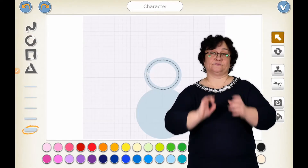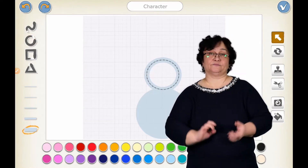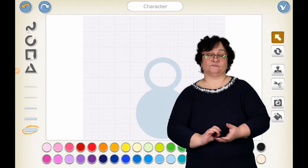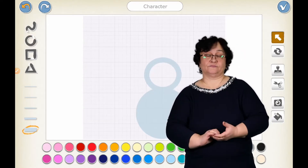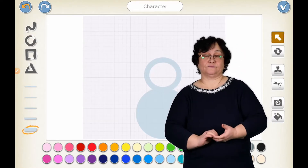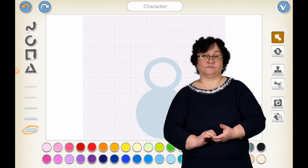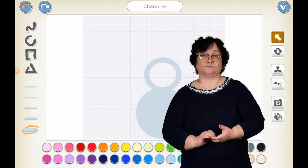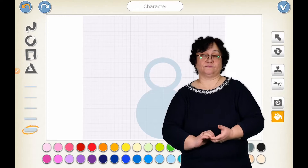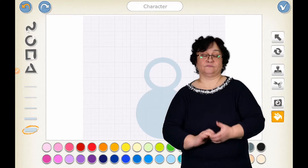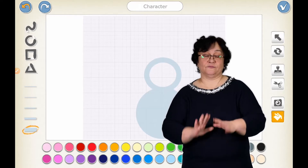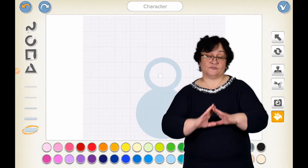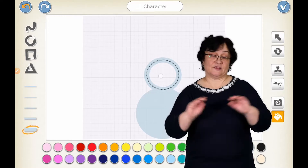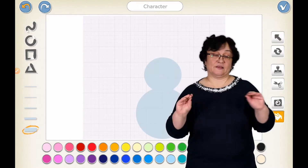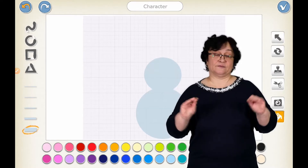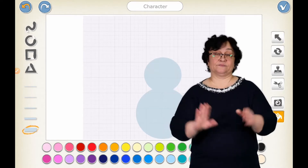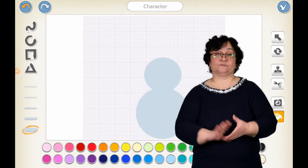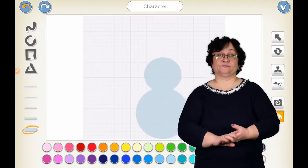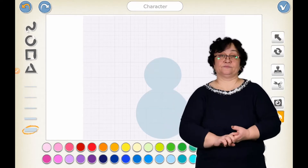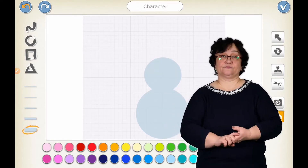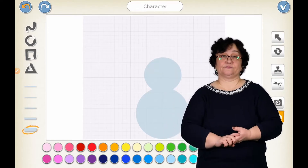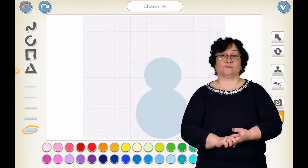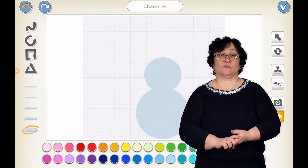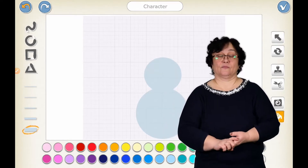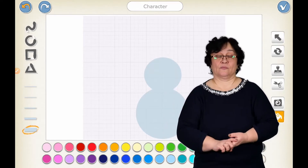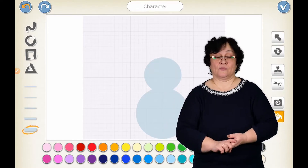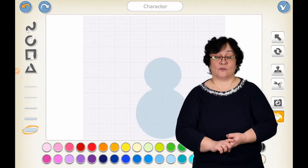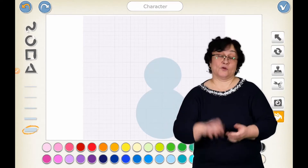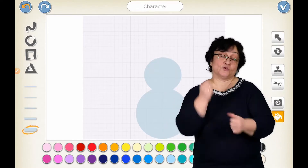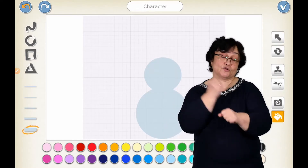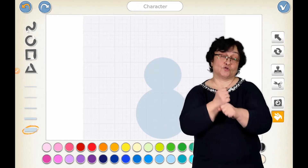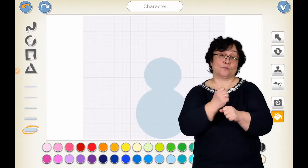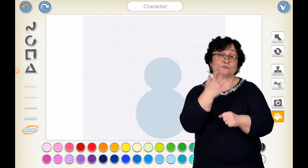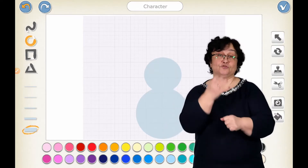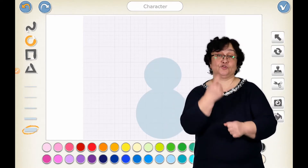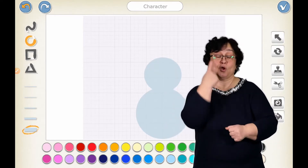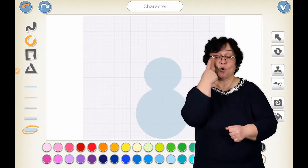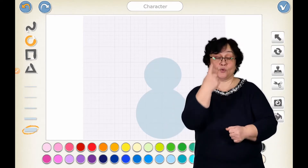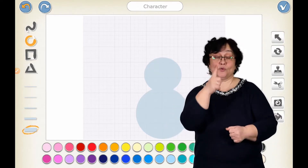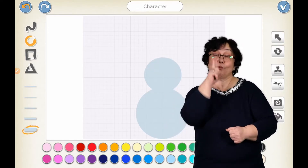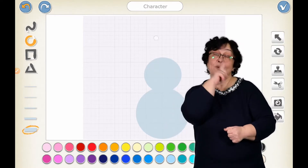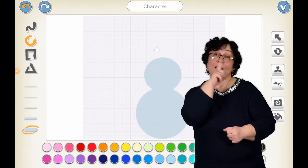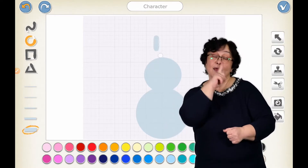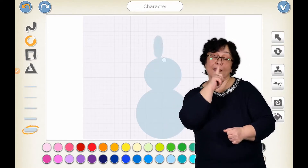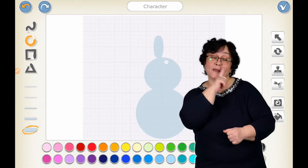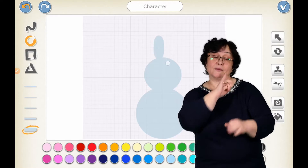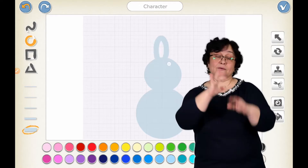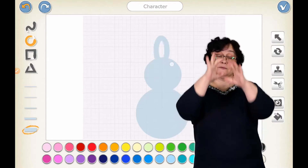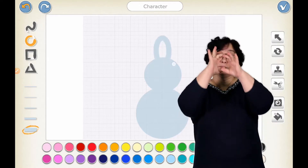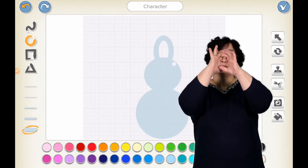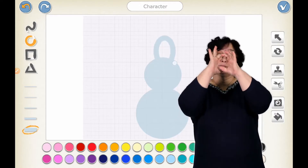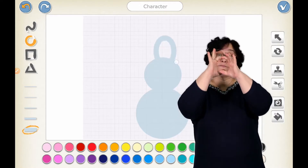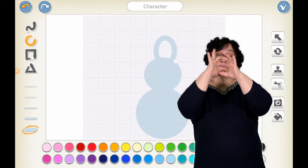переставлю, замалюю. І зробимо ще одну маленьку кульку.